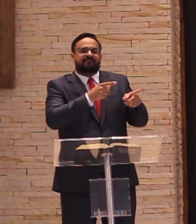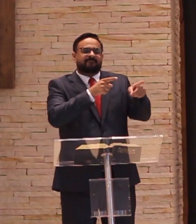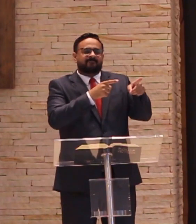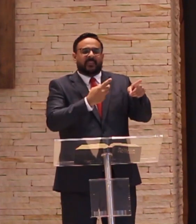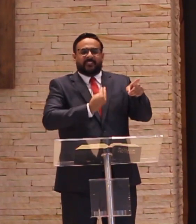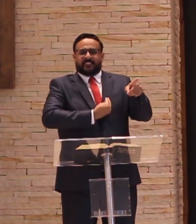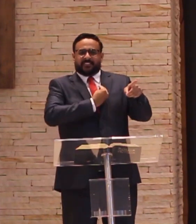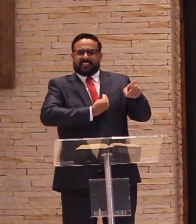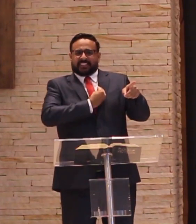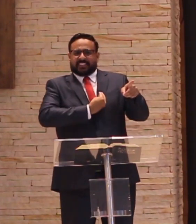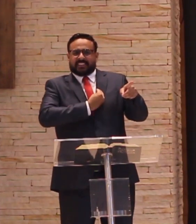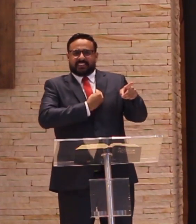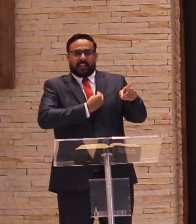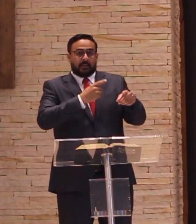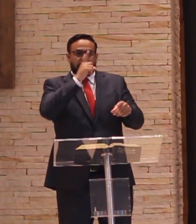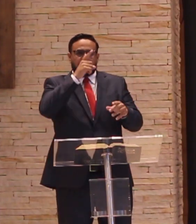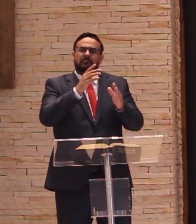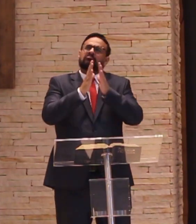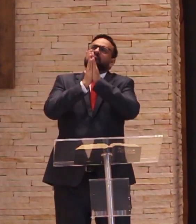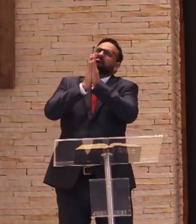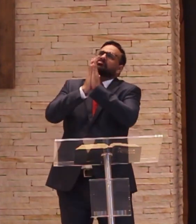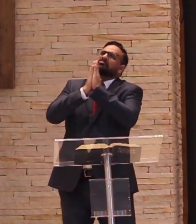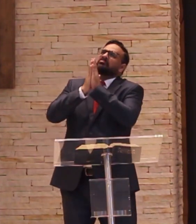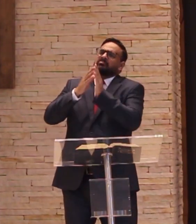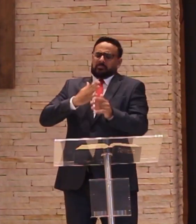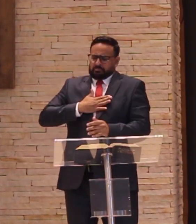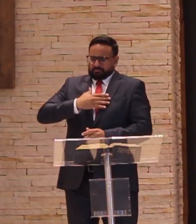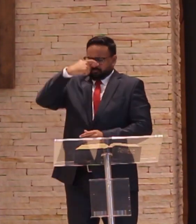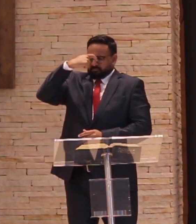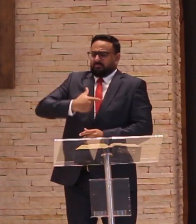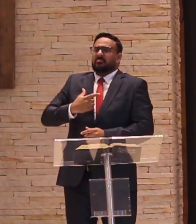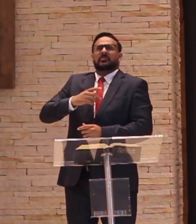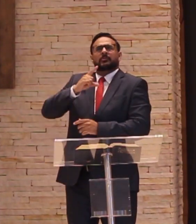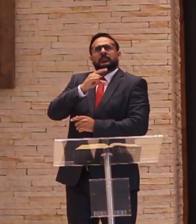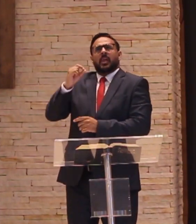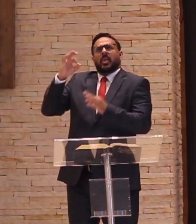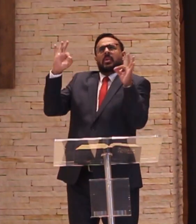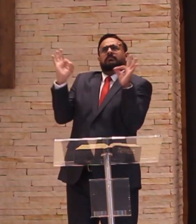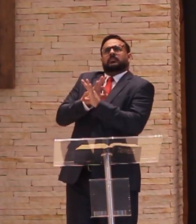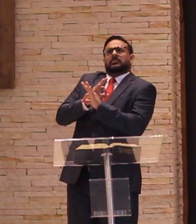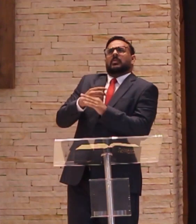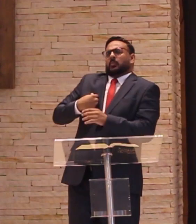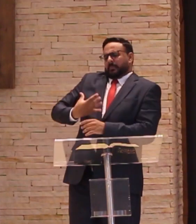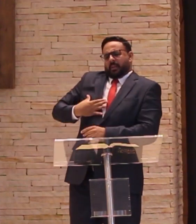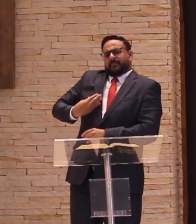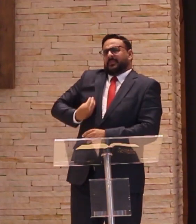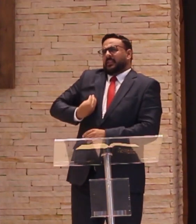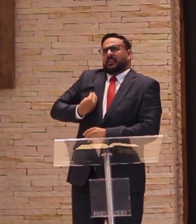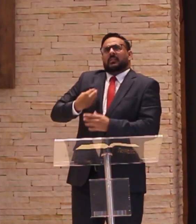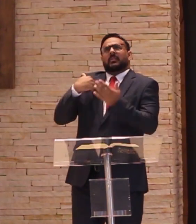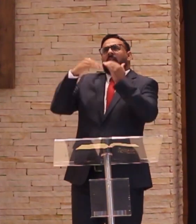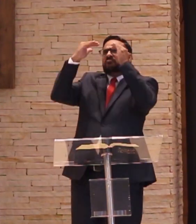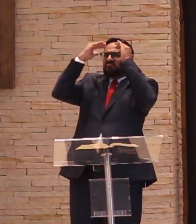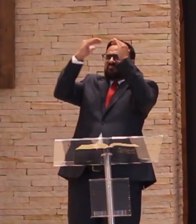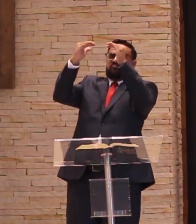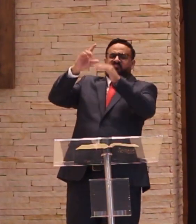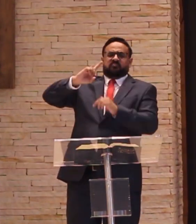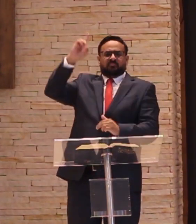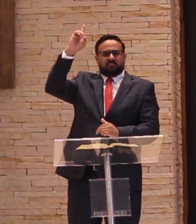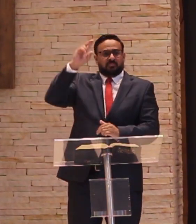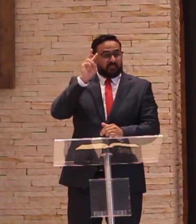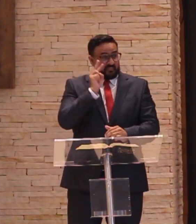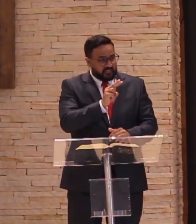anjo veria aquele sangue e representaria então que aquelas pessoas clamaram a Deus